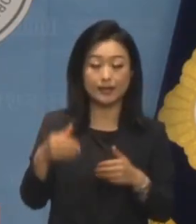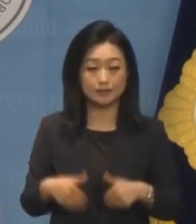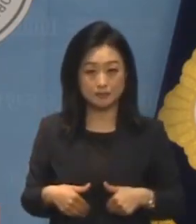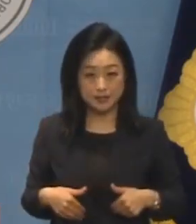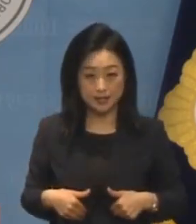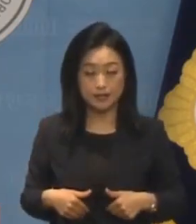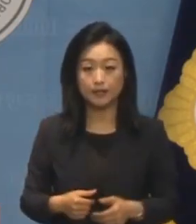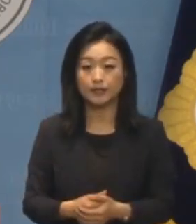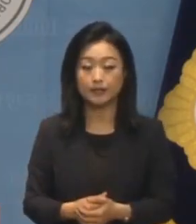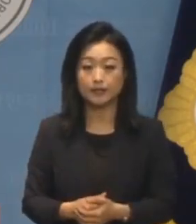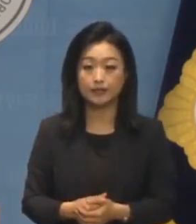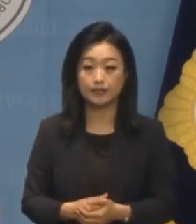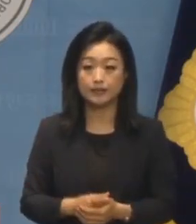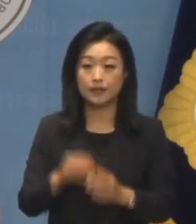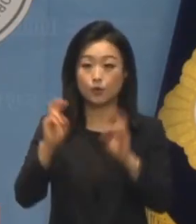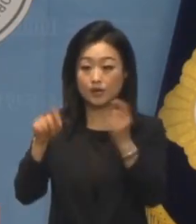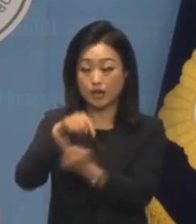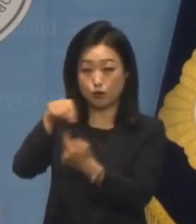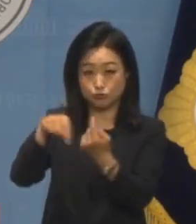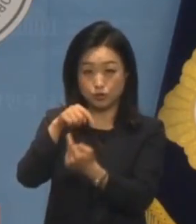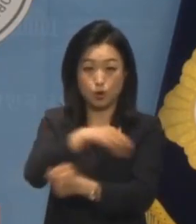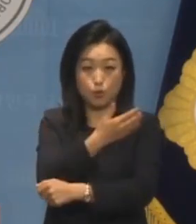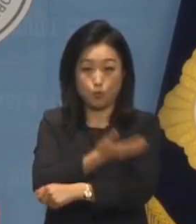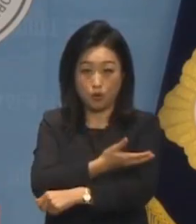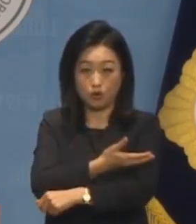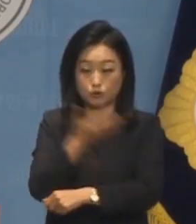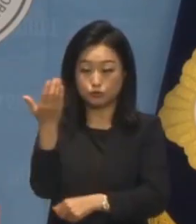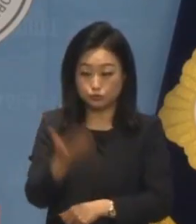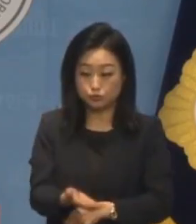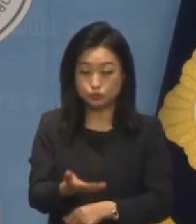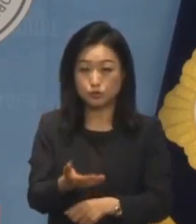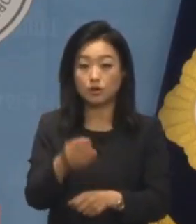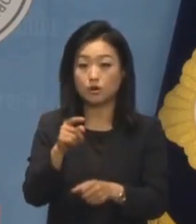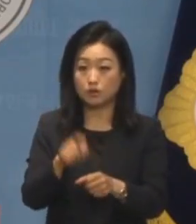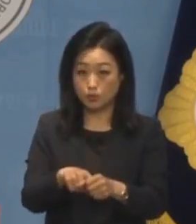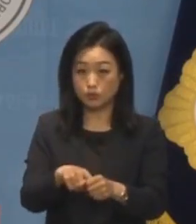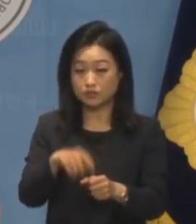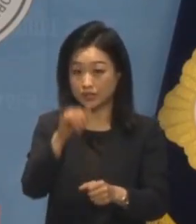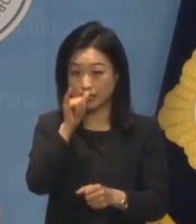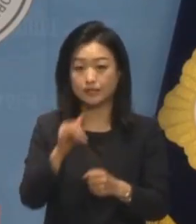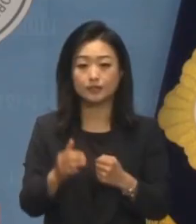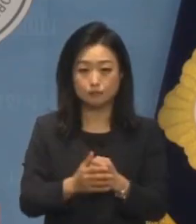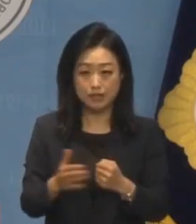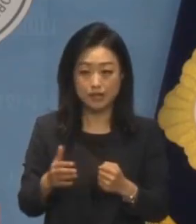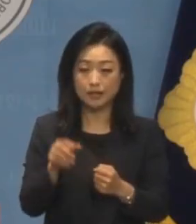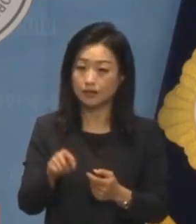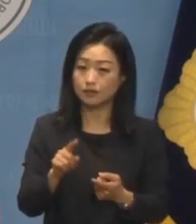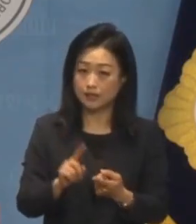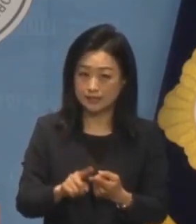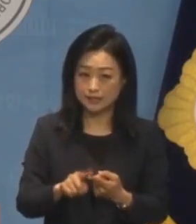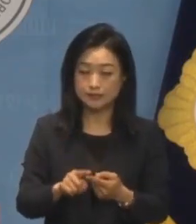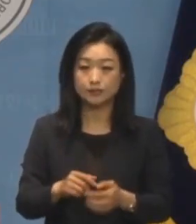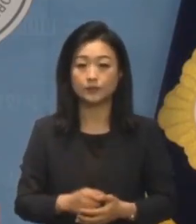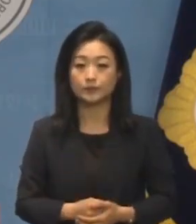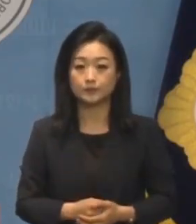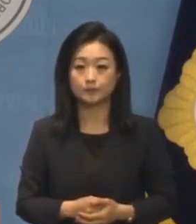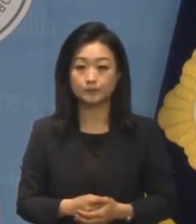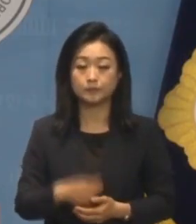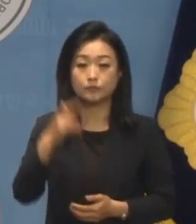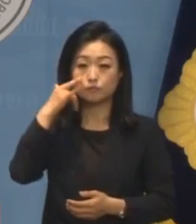물론 실제 경영권 프리미엄이 낮은 수준에서 형성된다면 그 역시 반영되어야 할